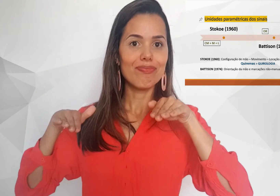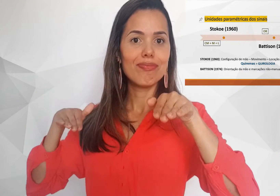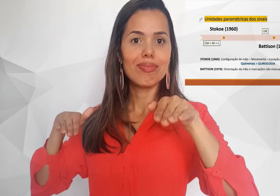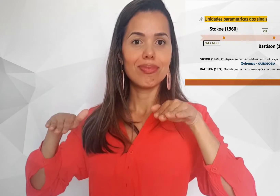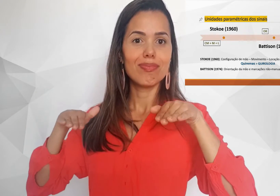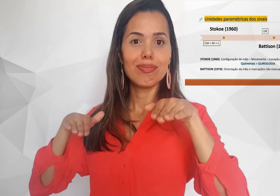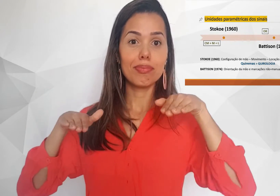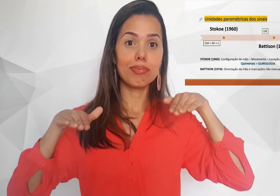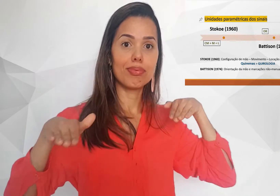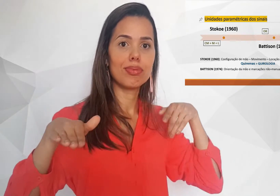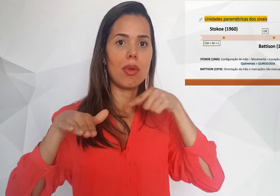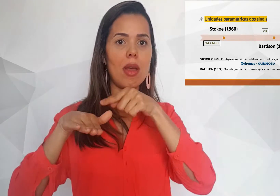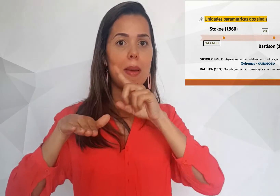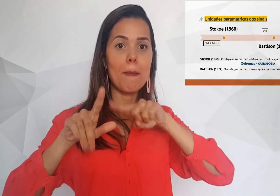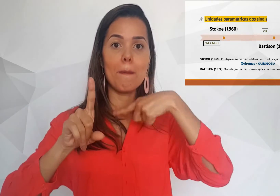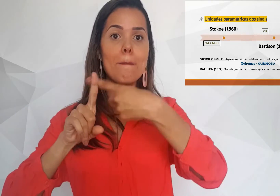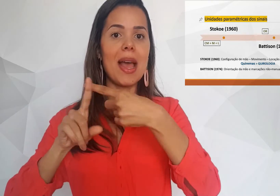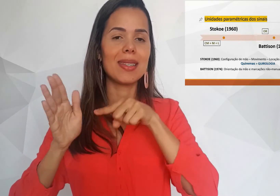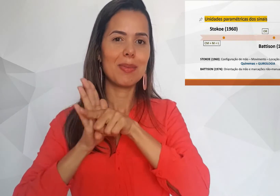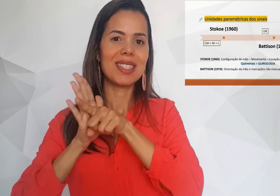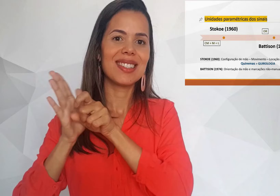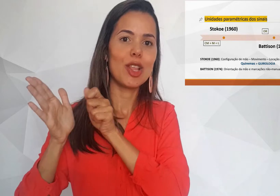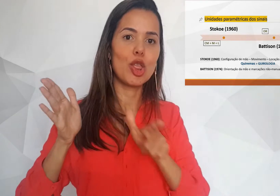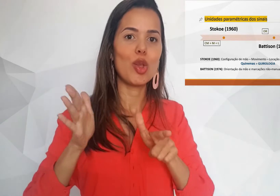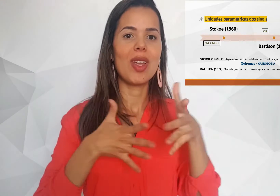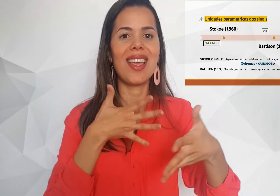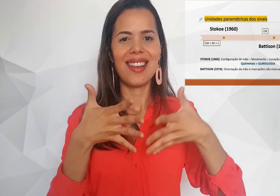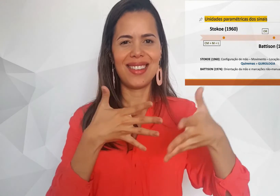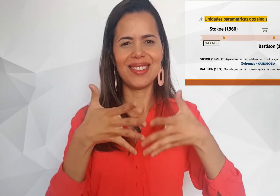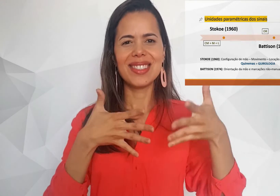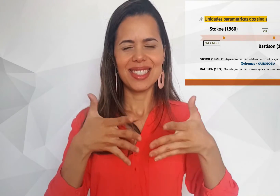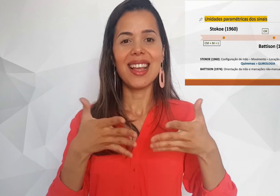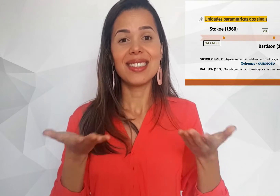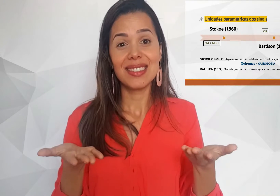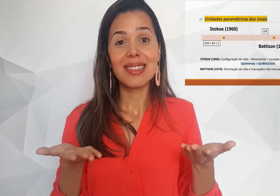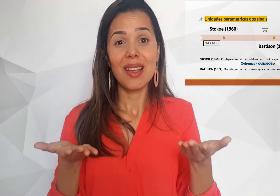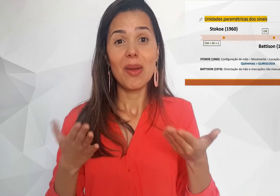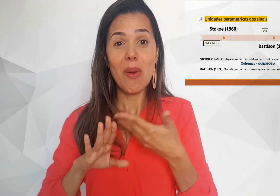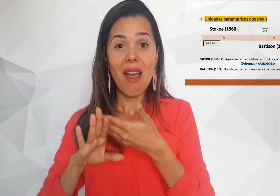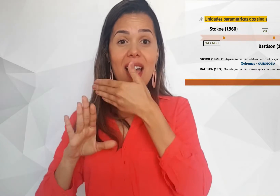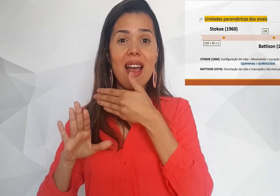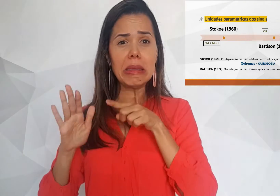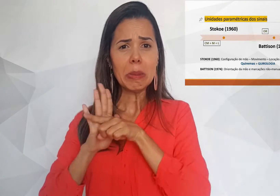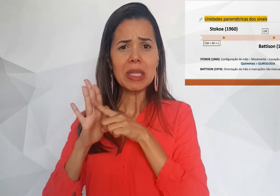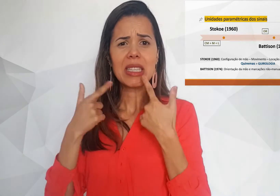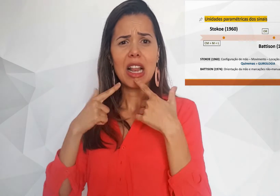né, 1920, a partir dali inaugura-se esse campo de análise de